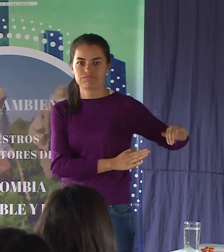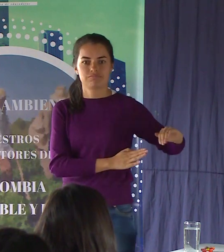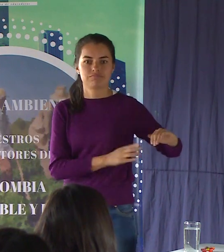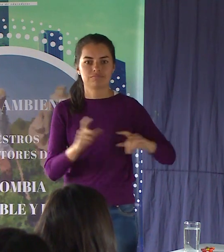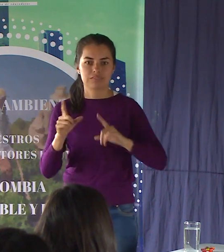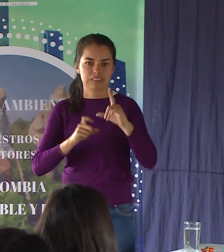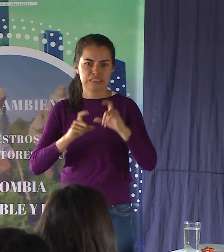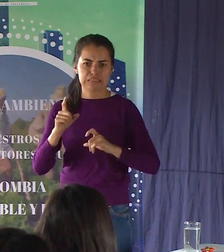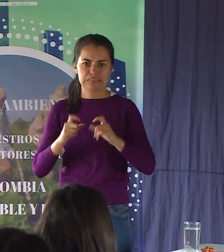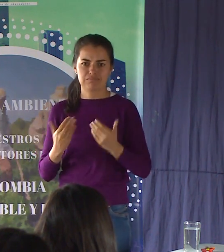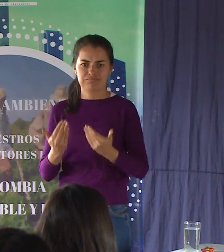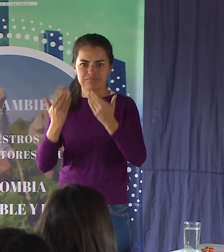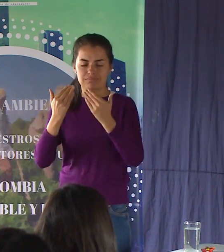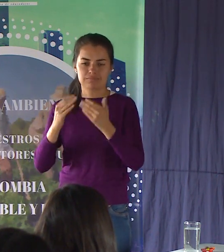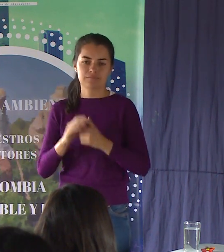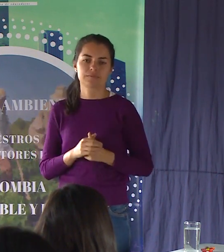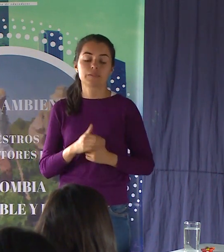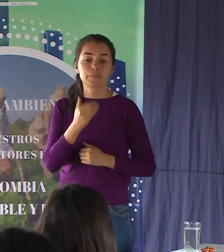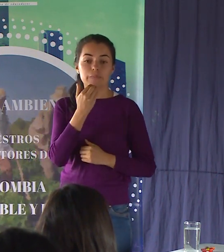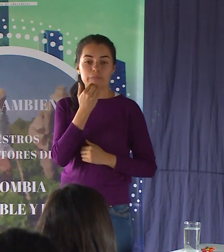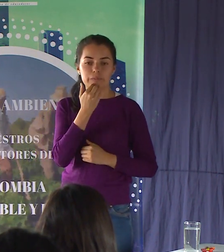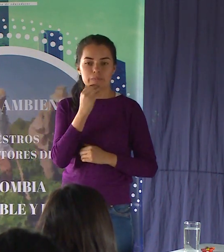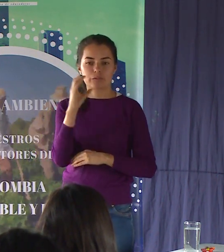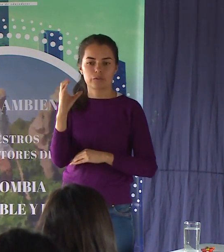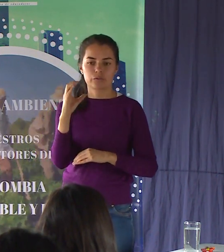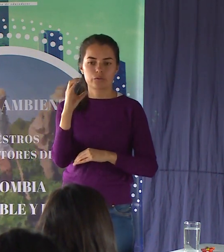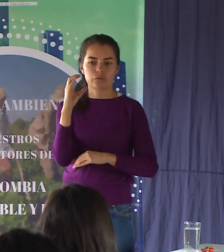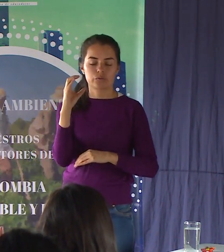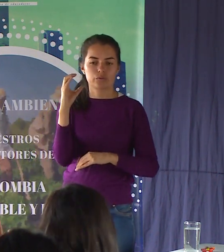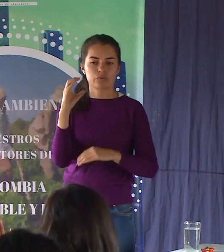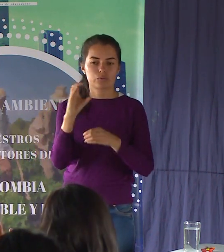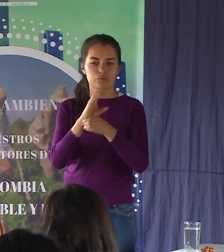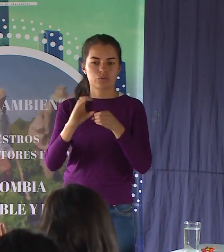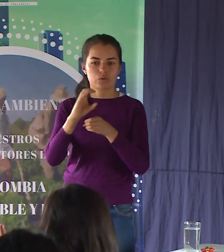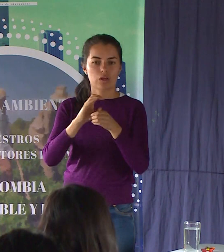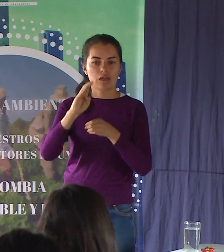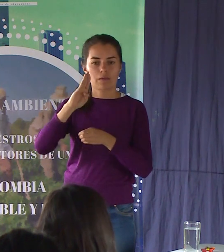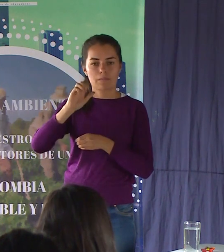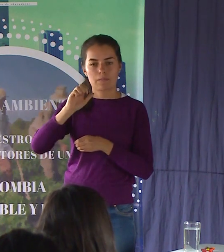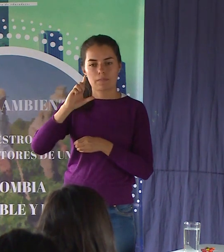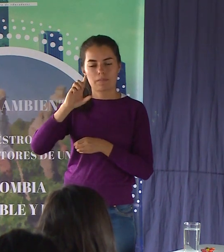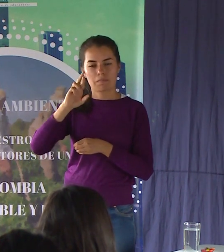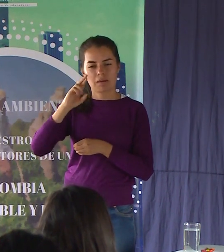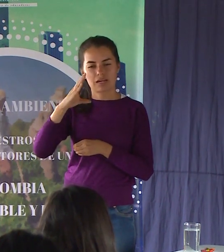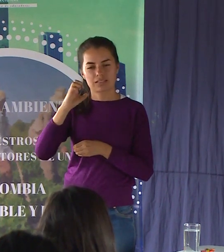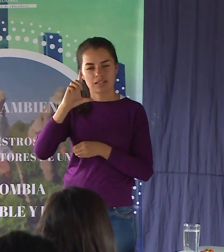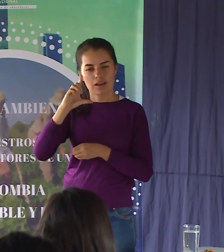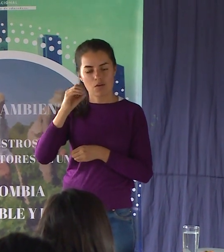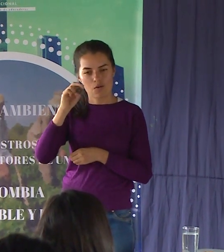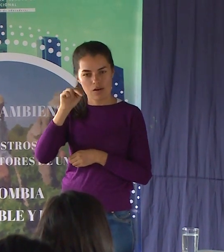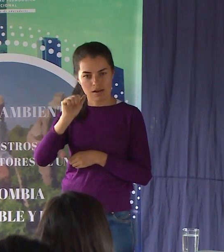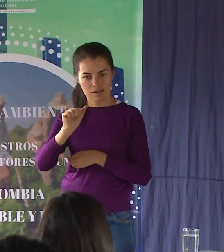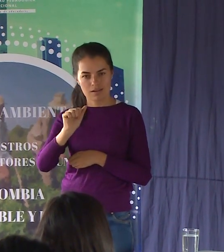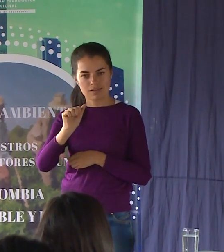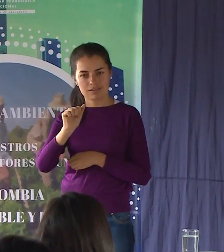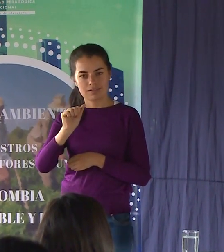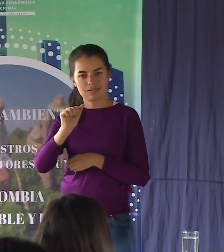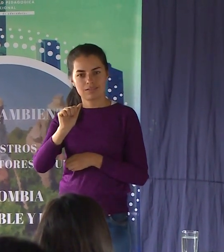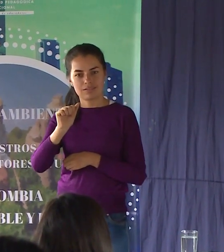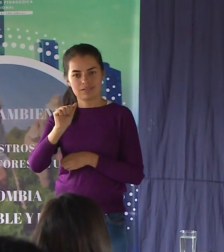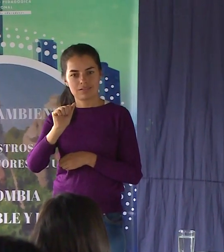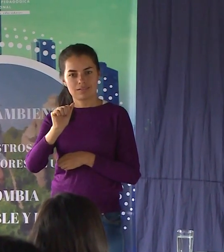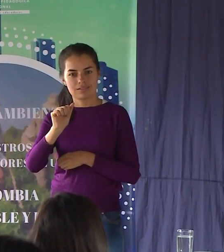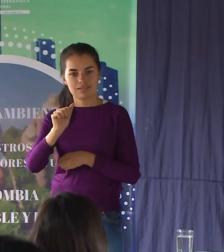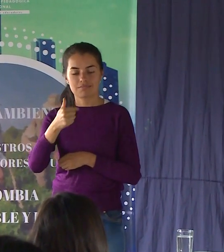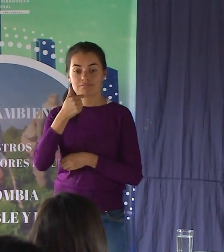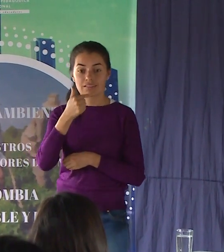no poner casos aquí puntuales, de Barcelona. Barcelona y sus famosos letreros de decirle, fuera turismo, odiamos